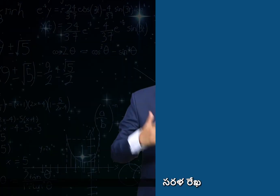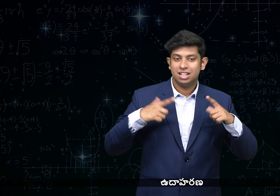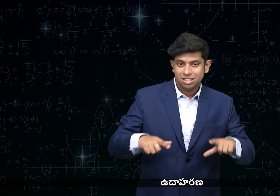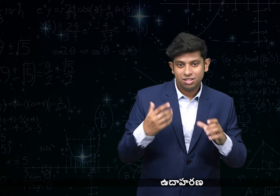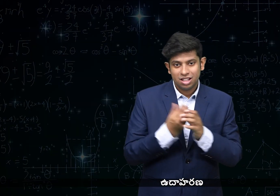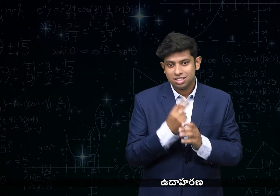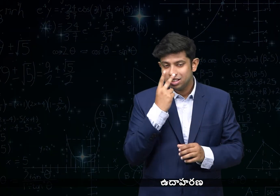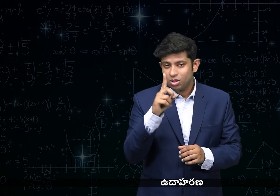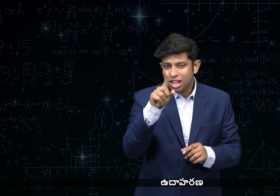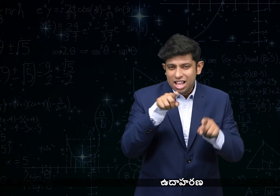ఉదాహరణ: